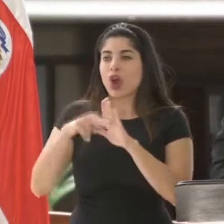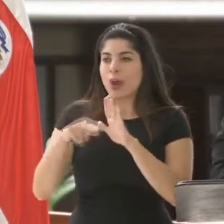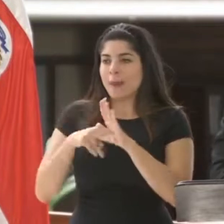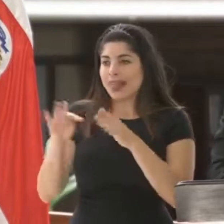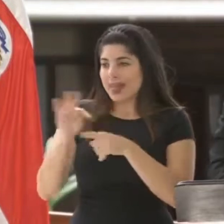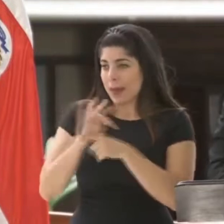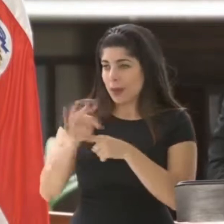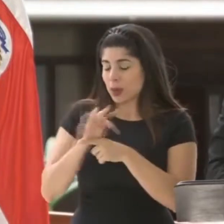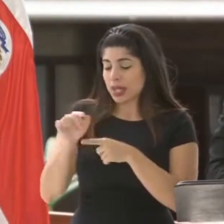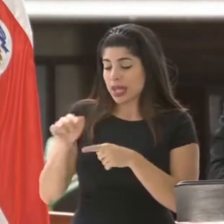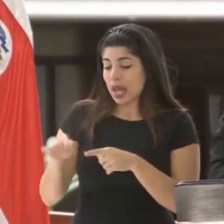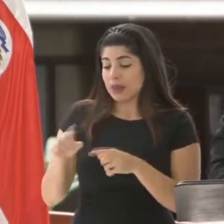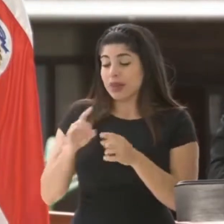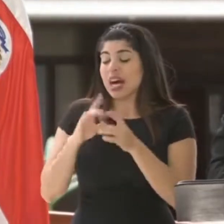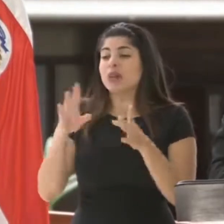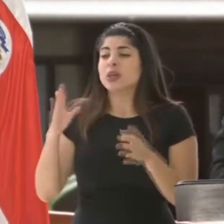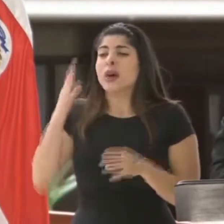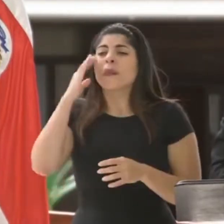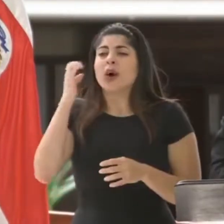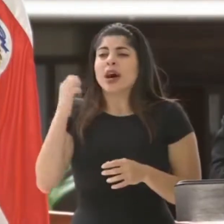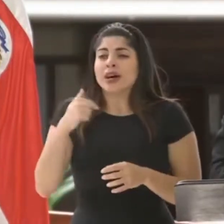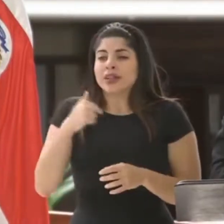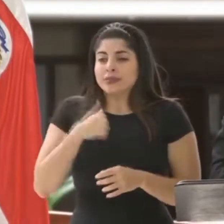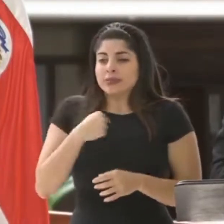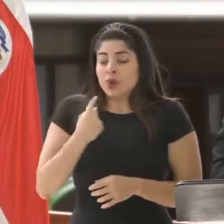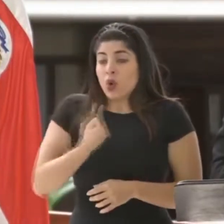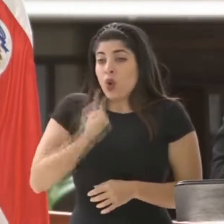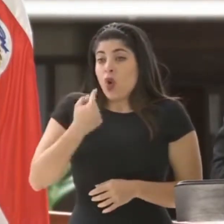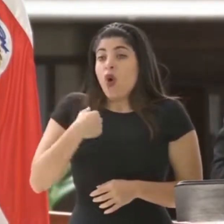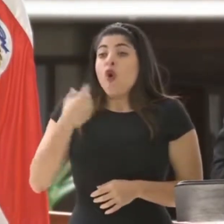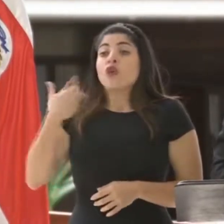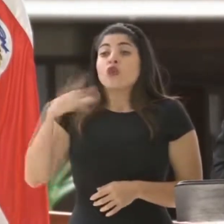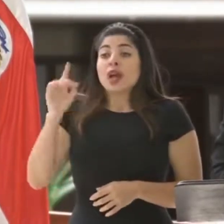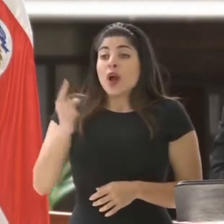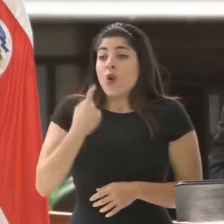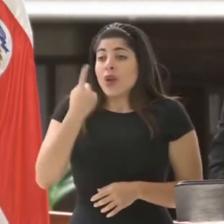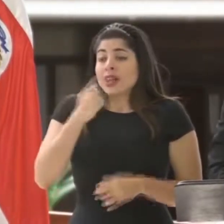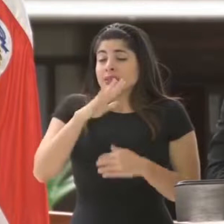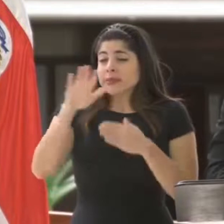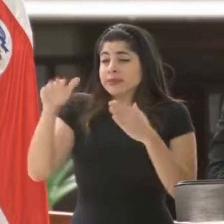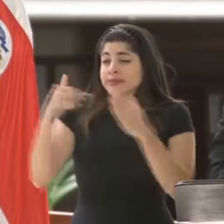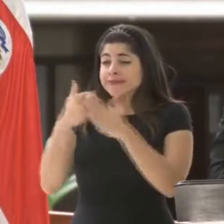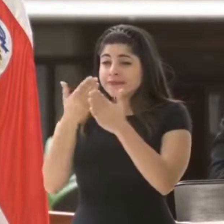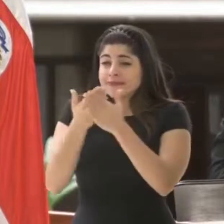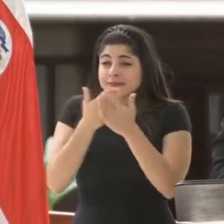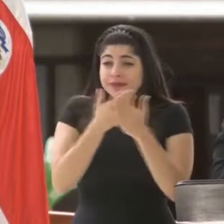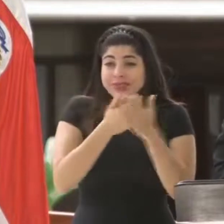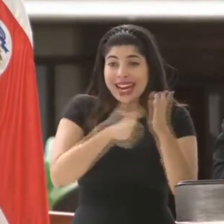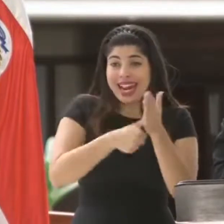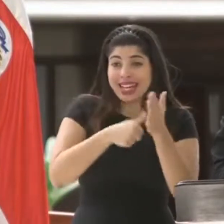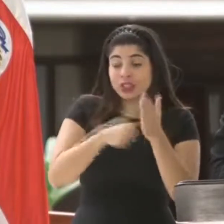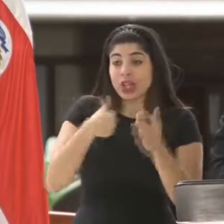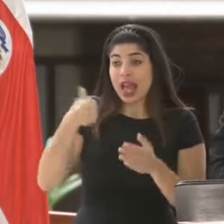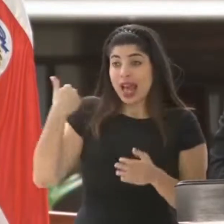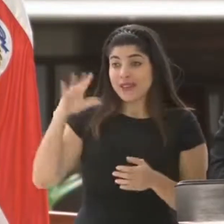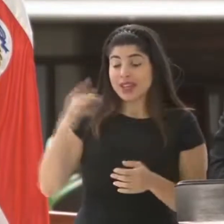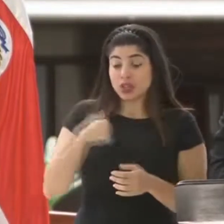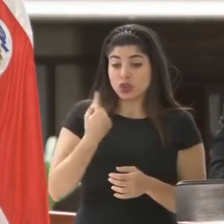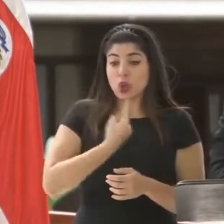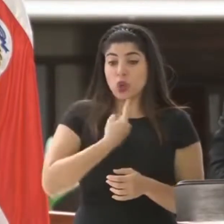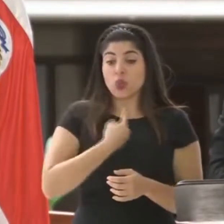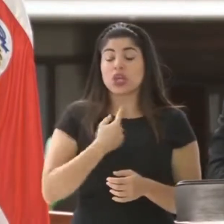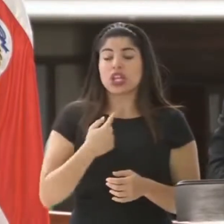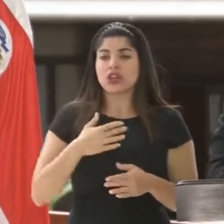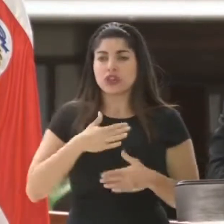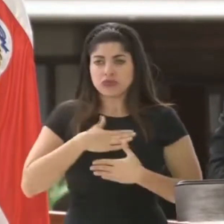terapéutica casualmente porque yo he sido el único o yo fui el único de todas las ofertas electorales que se presentaron que ha estado